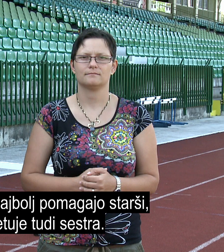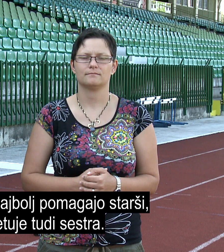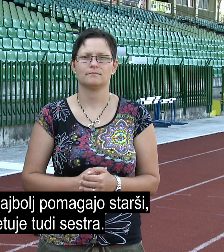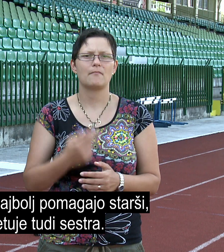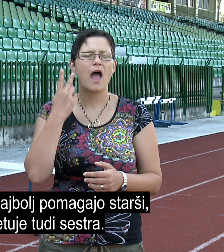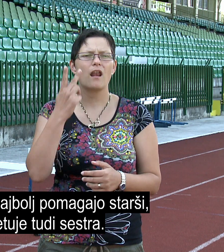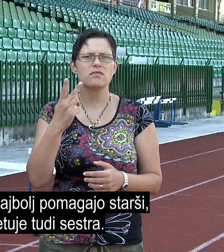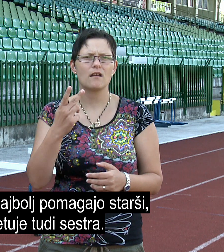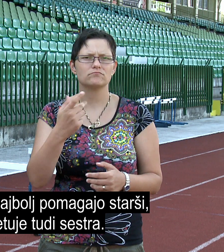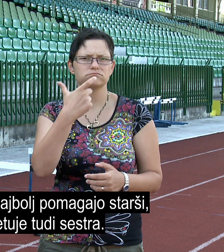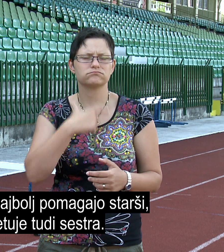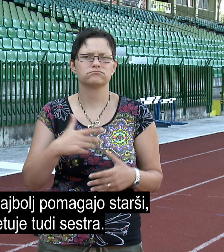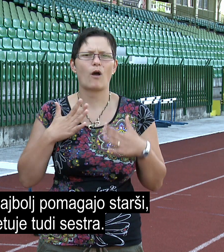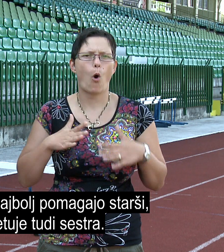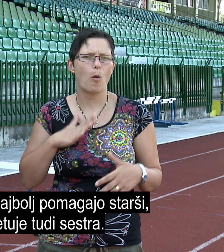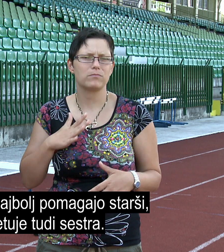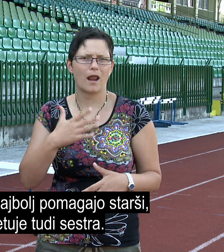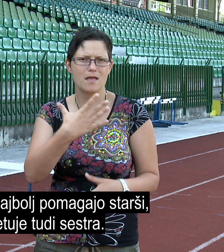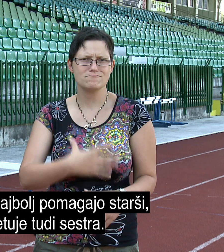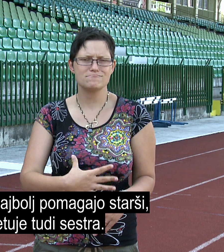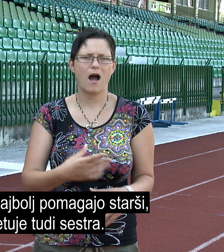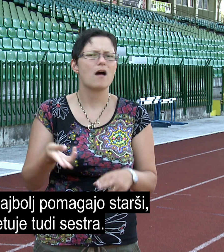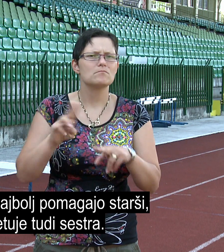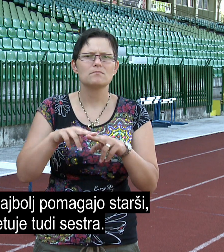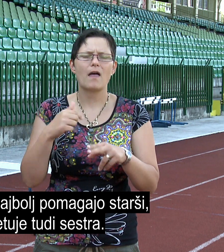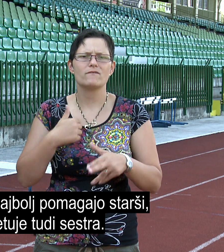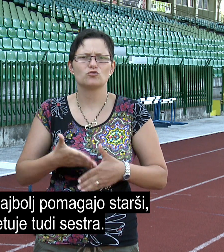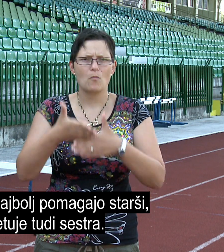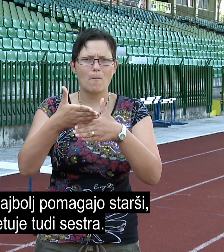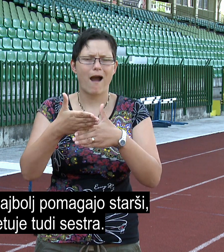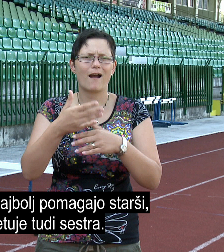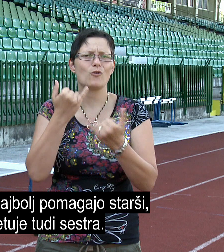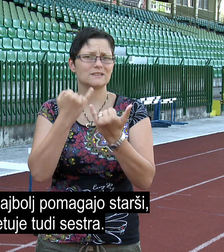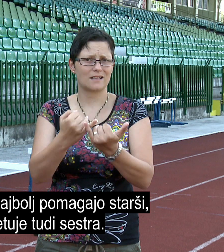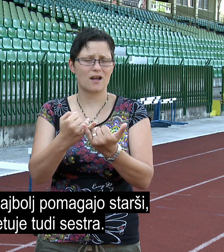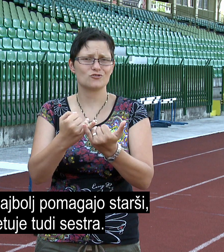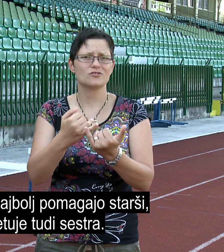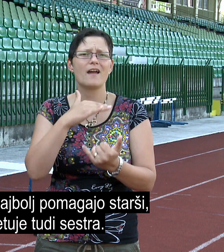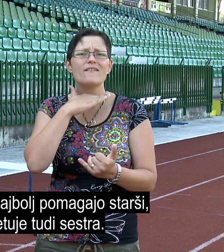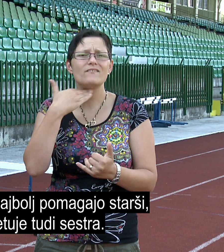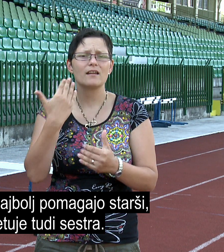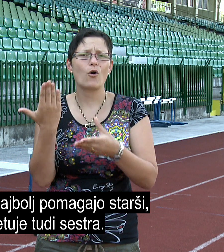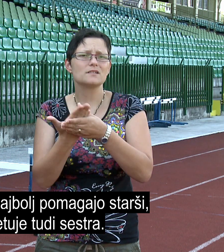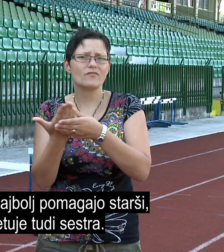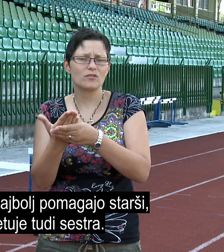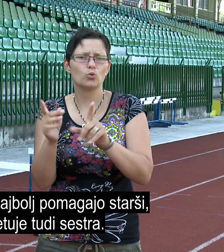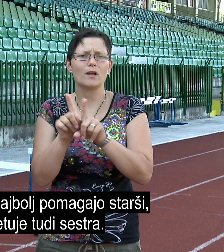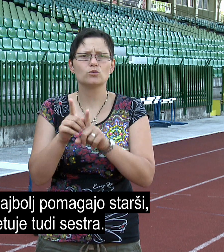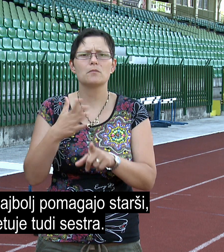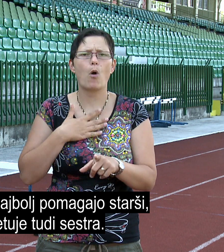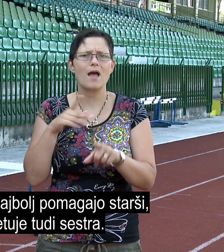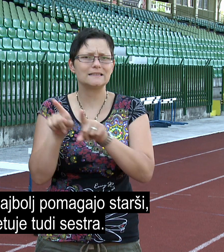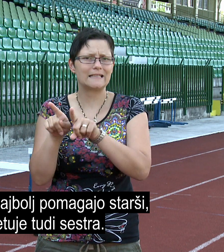Glede opreme mi najbolj veliko pomagajo starši, veliko mi svetuje tudi moja sestra.